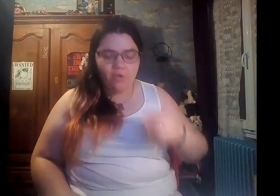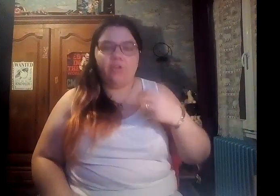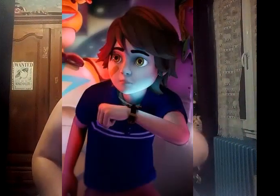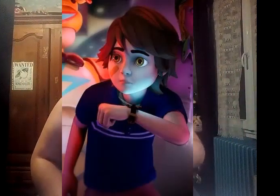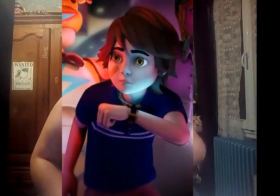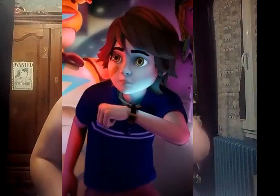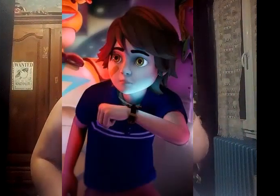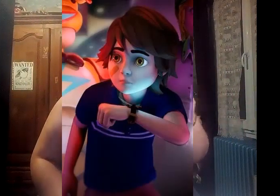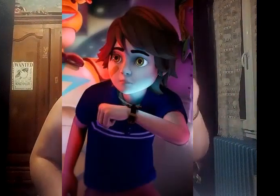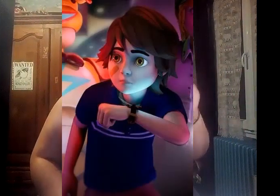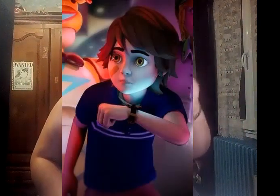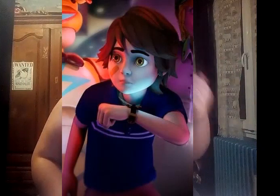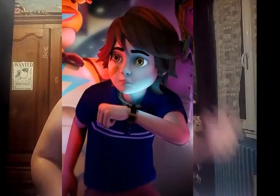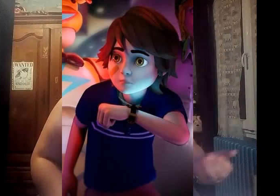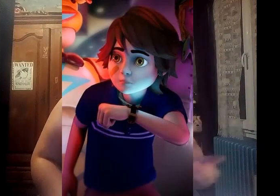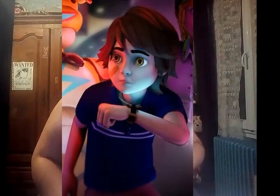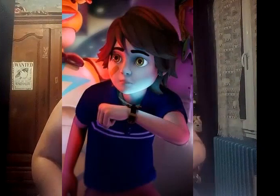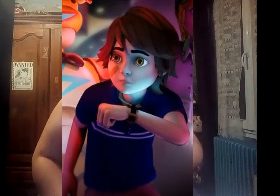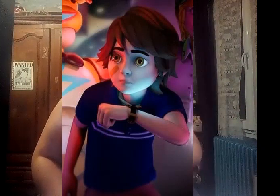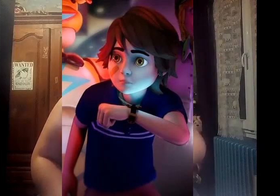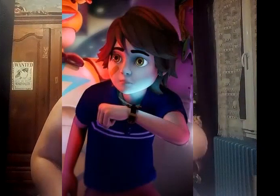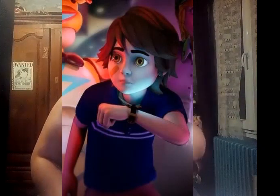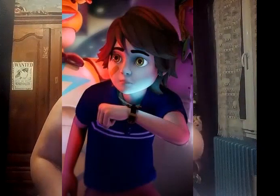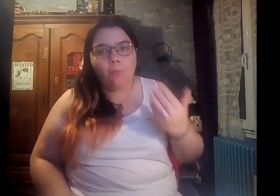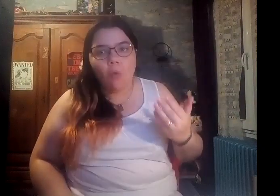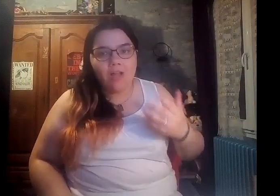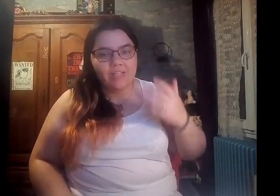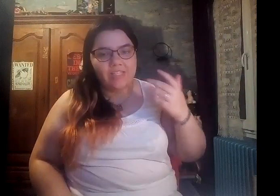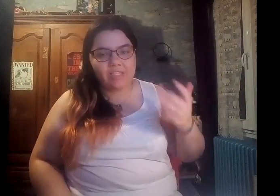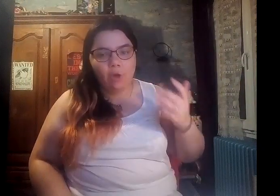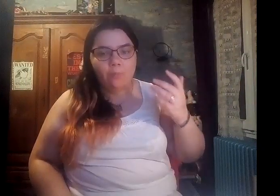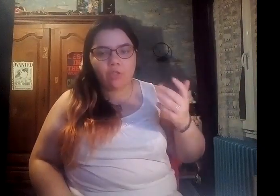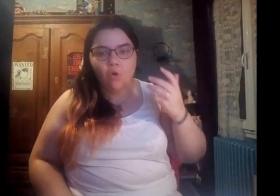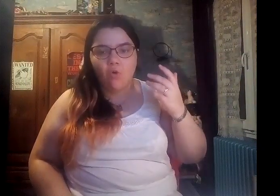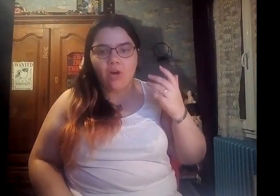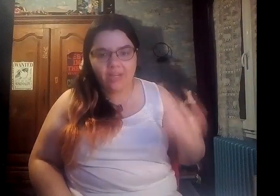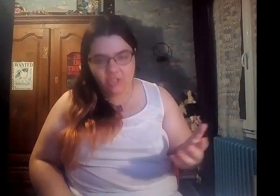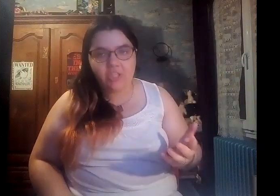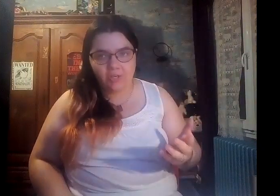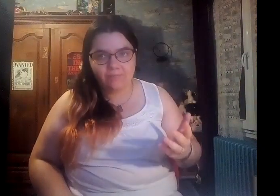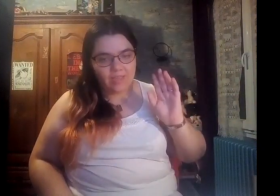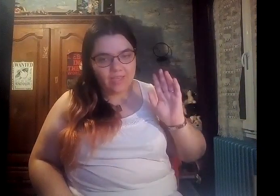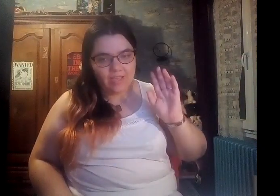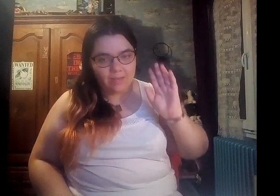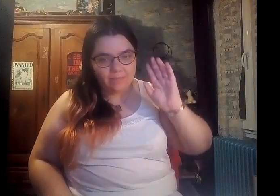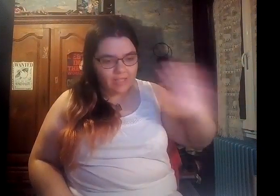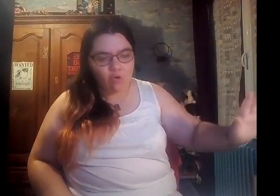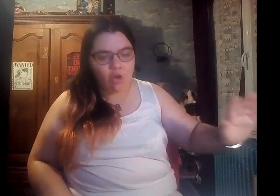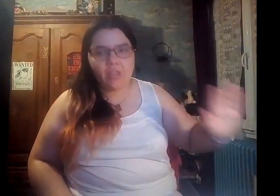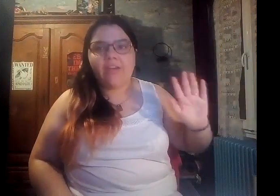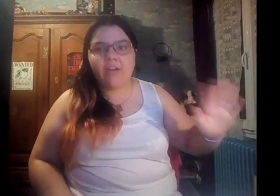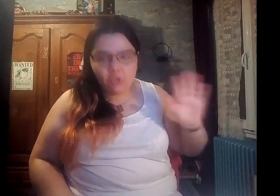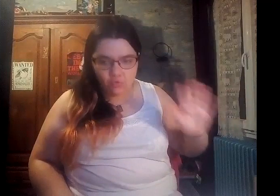Grégory et ggy ça pour moi c'est 100% l'édit et sa concorde avec les jeux